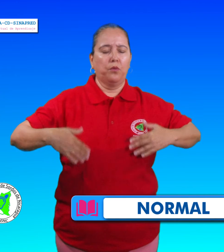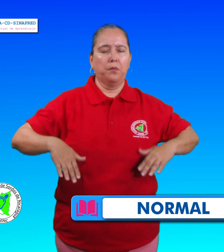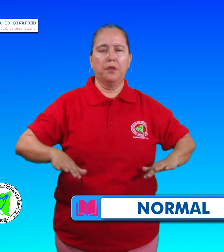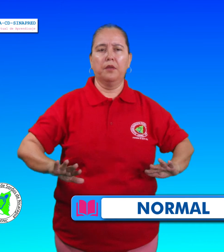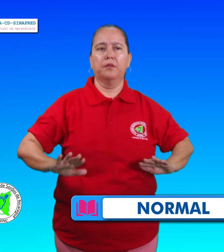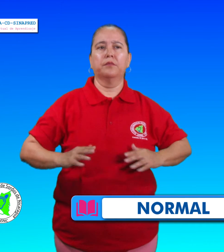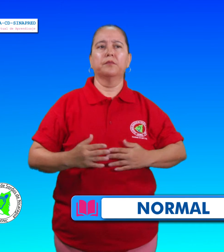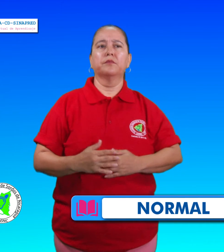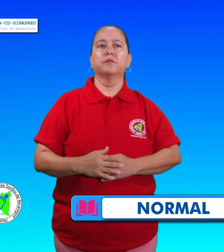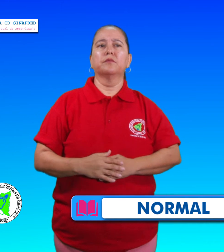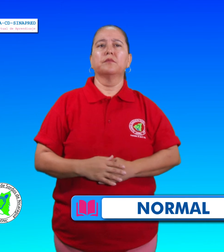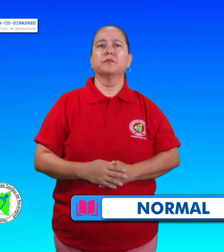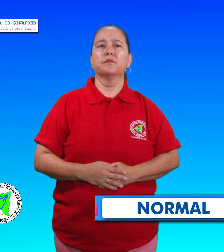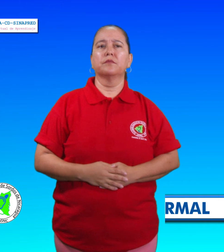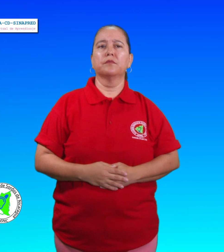Normal.